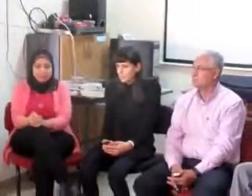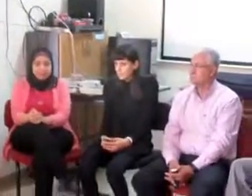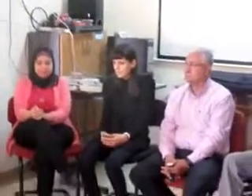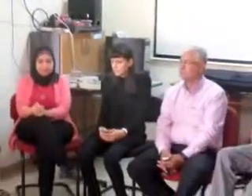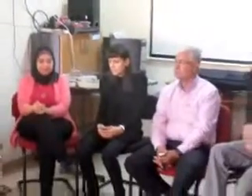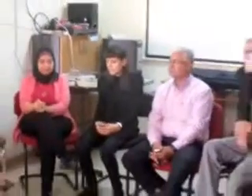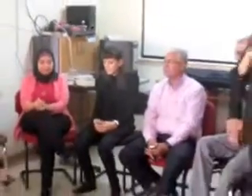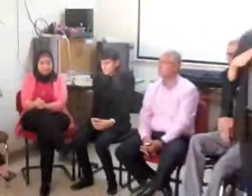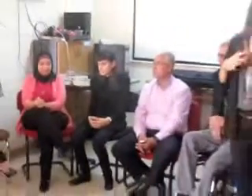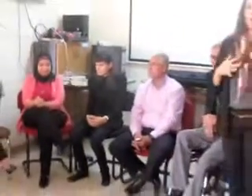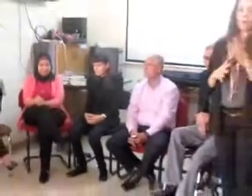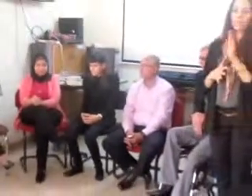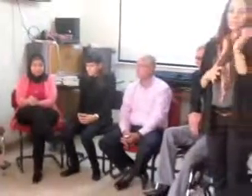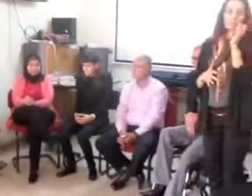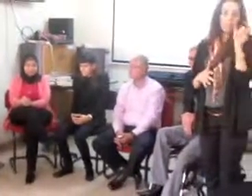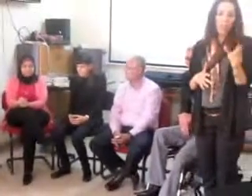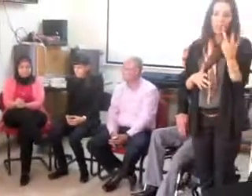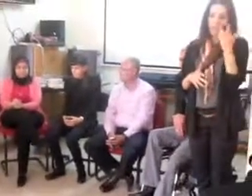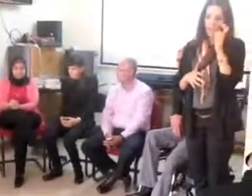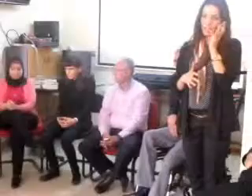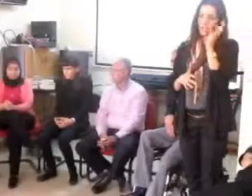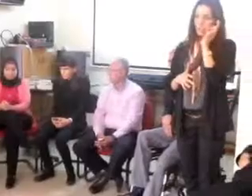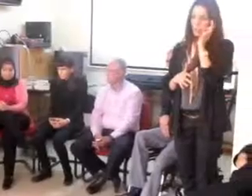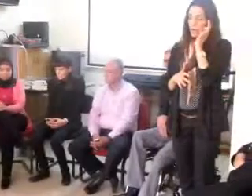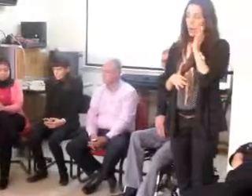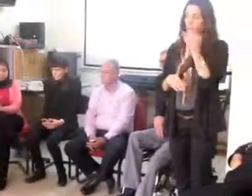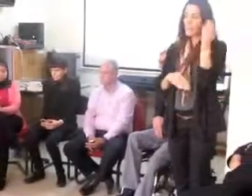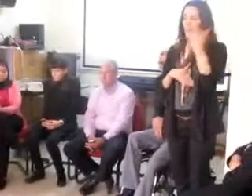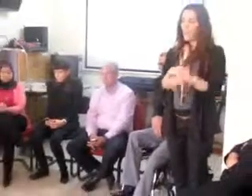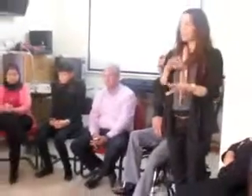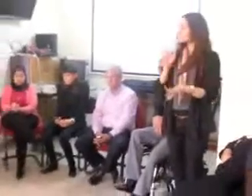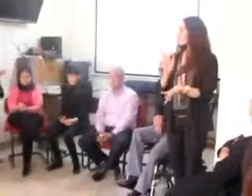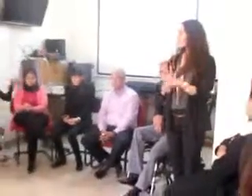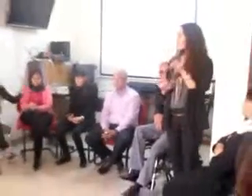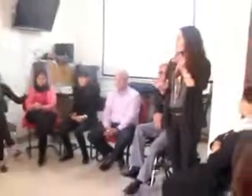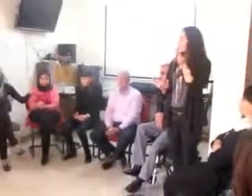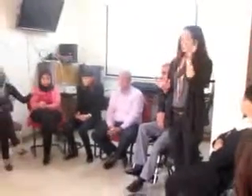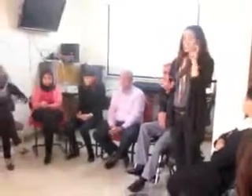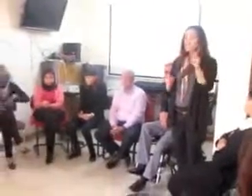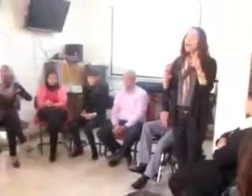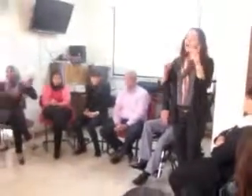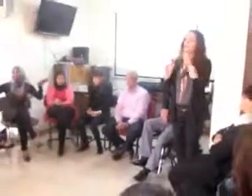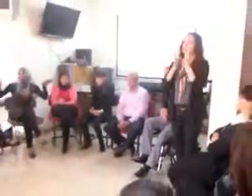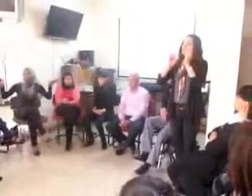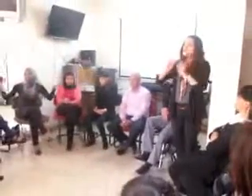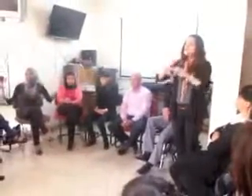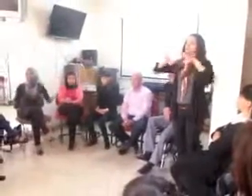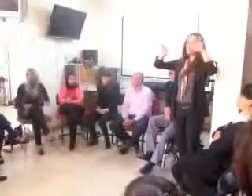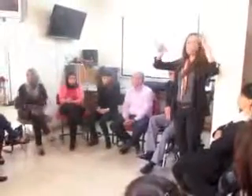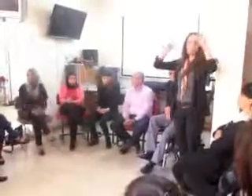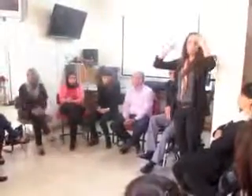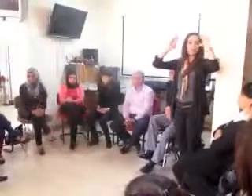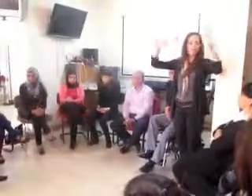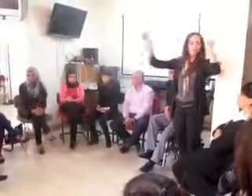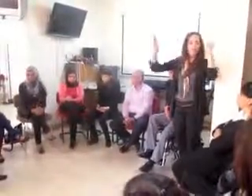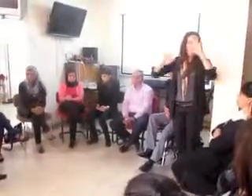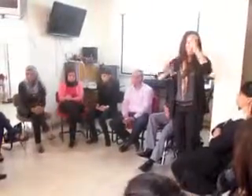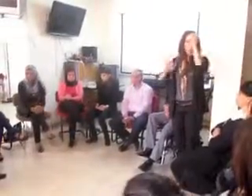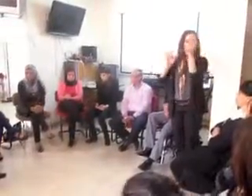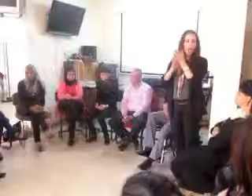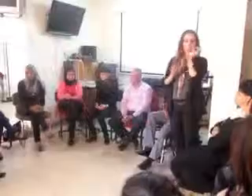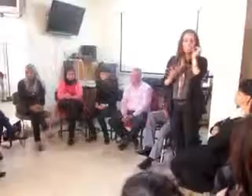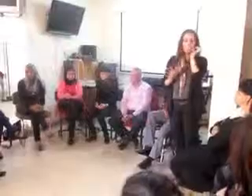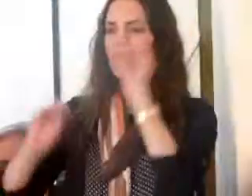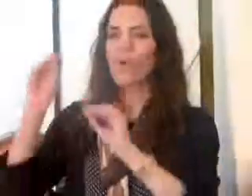30 امراه بيجوا على المشروع زيكم، وهذول النساء نقلوا كل المعلومات لباقي النساء الصم الموجودات